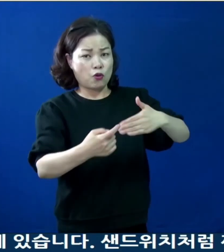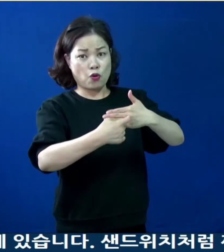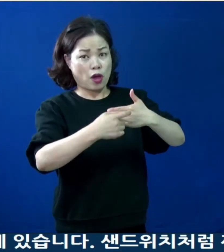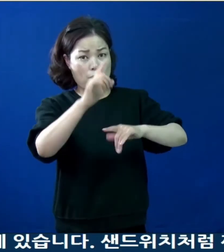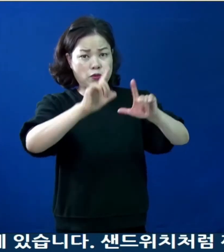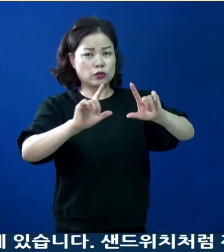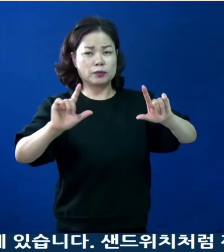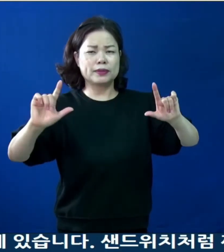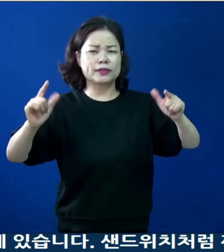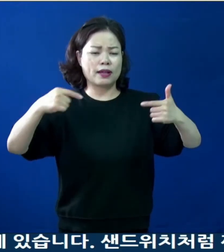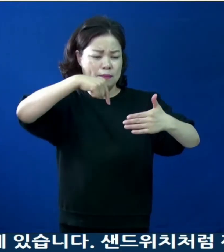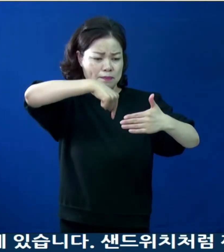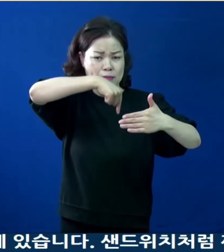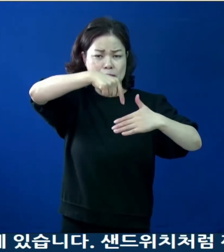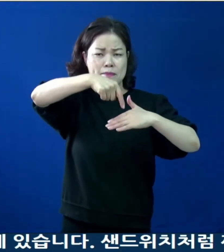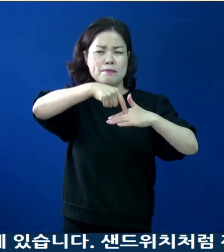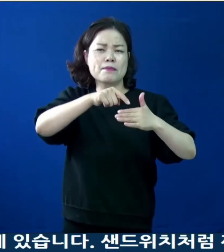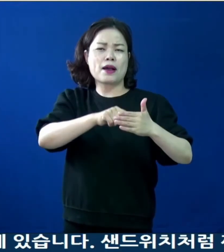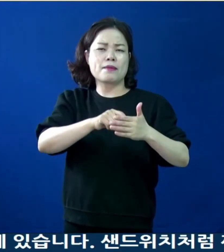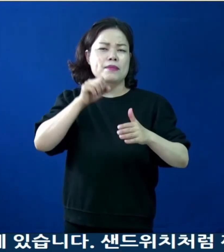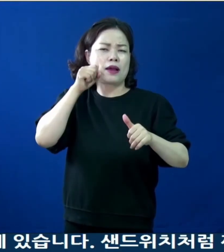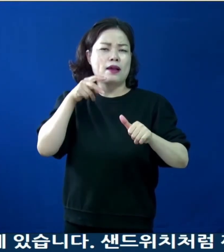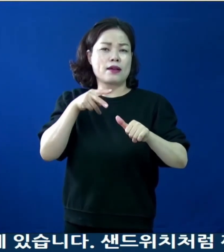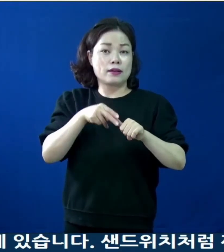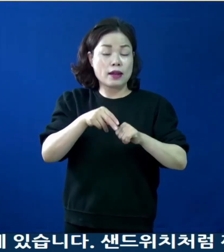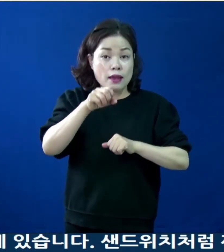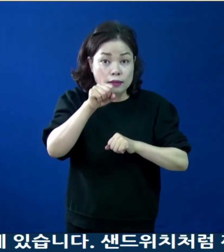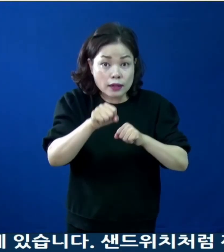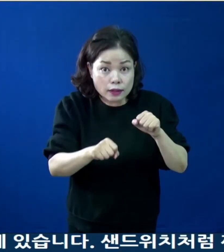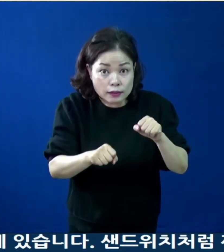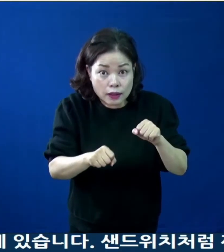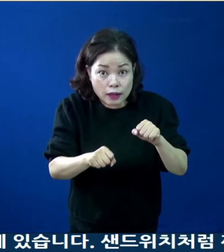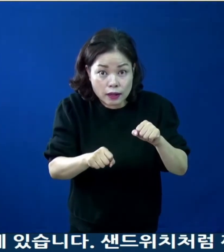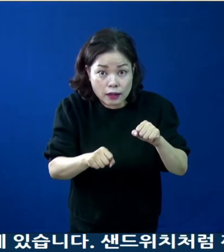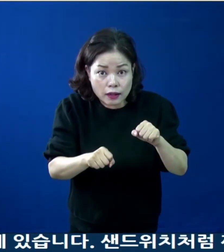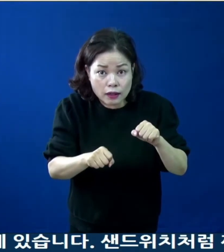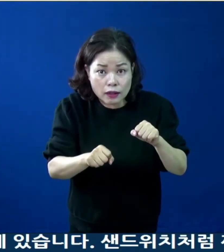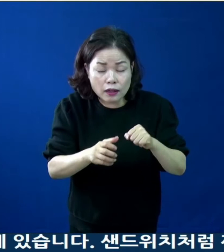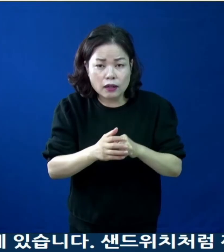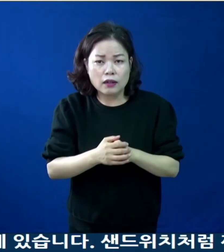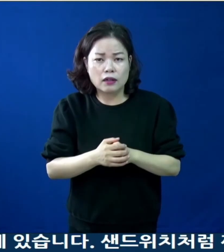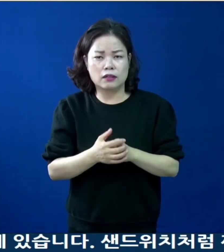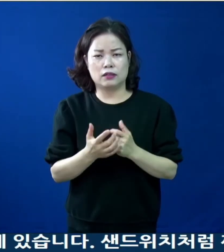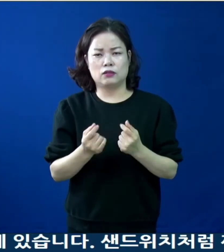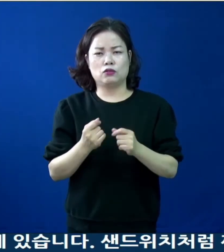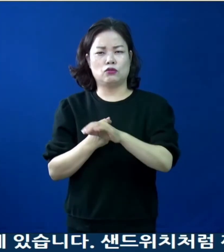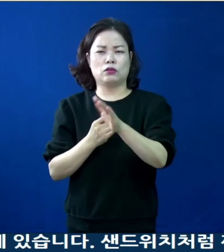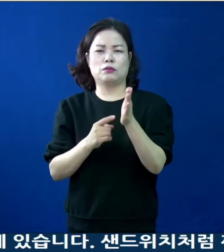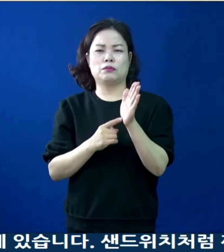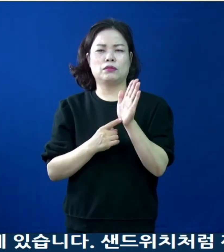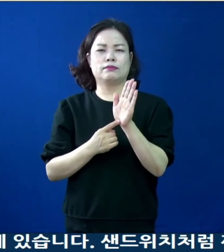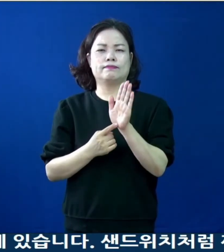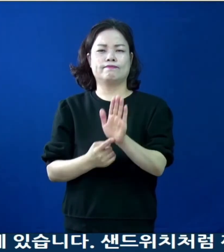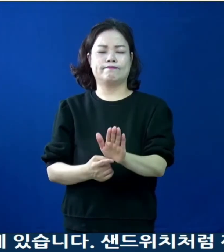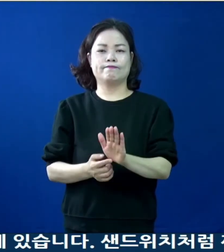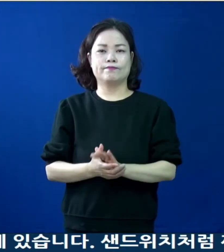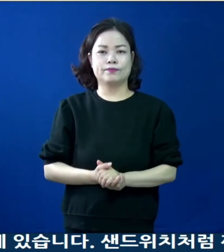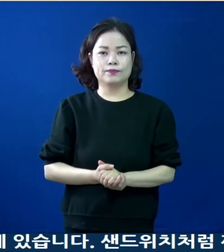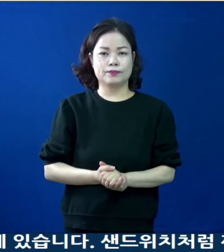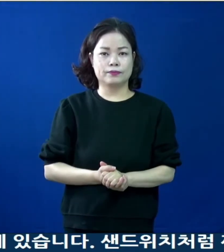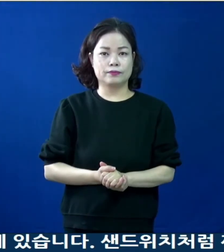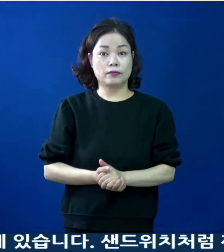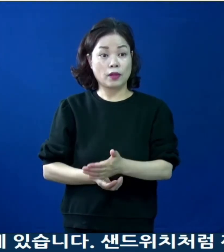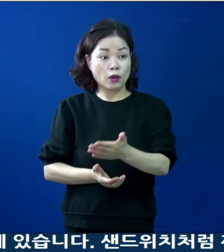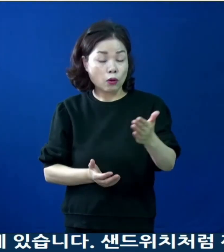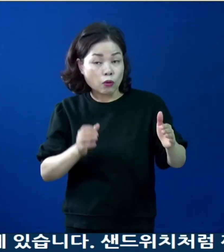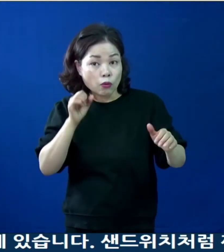아니라 마음의 할례를 행해야 한다. 본문은 이와 같이 우리에게 표현합니다.